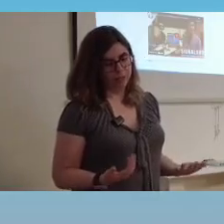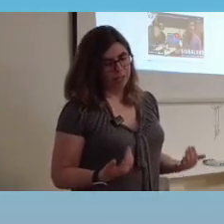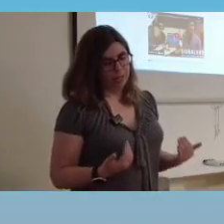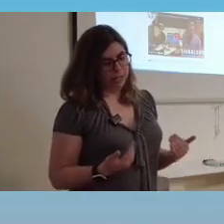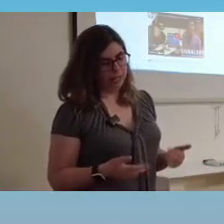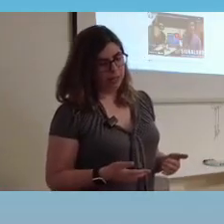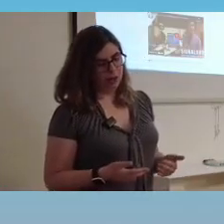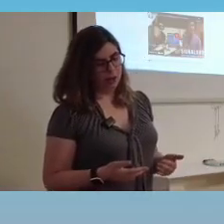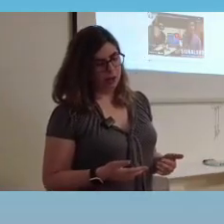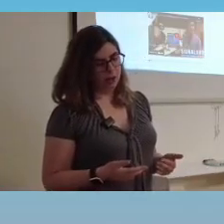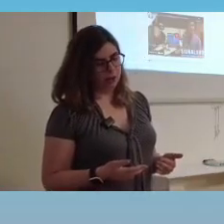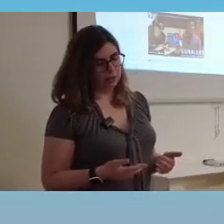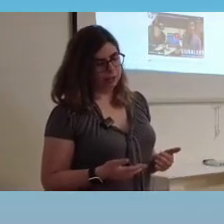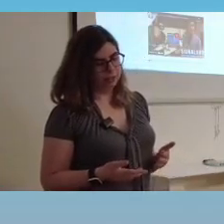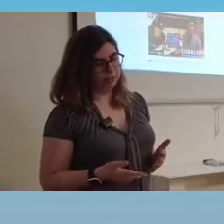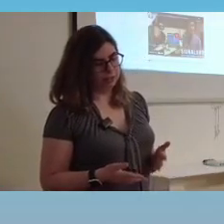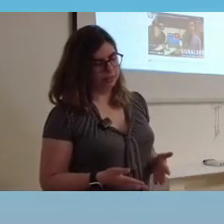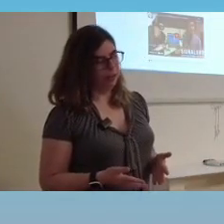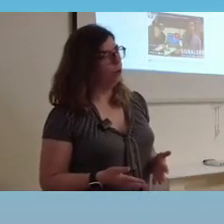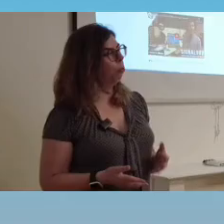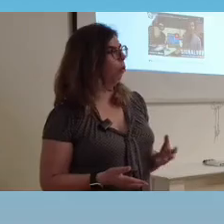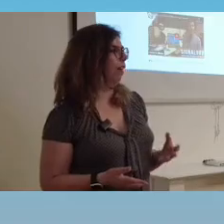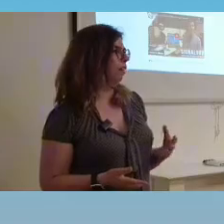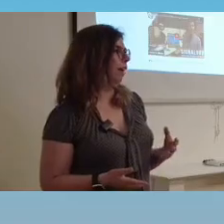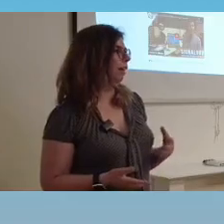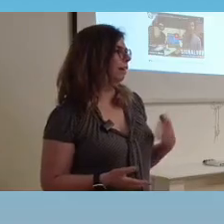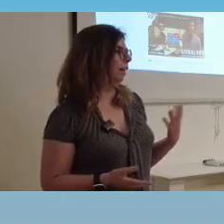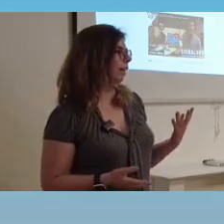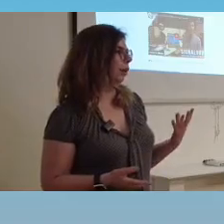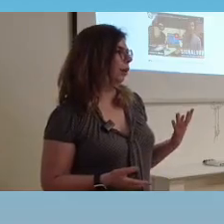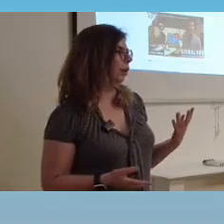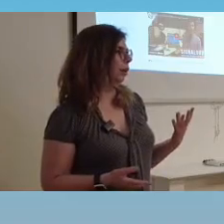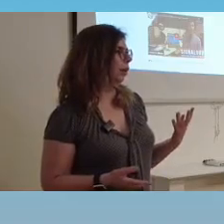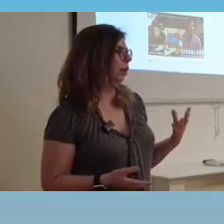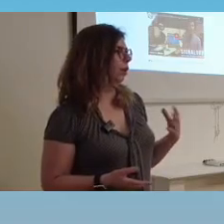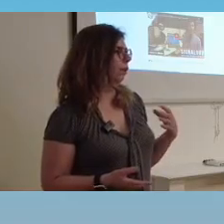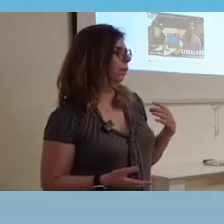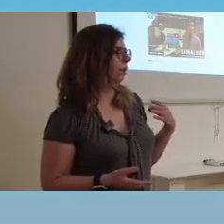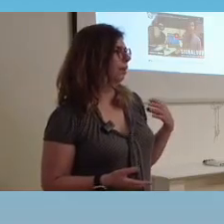outils. Et les hants ont eu l'aval des